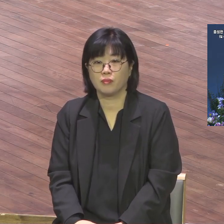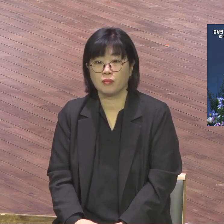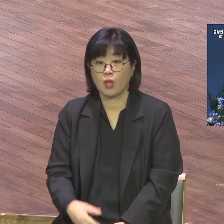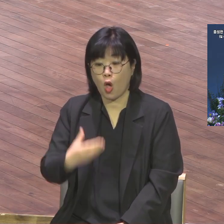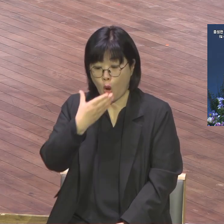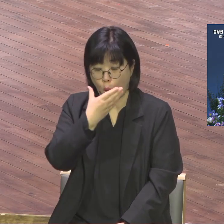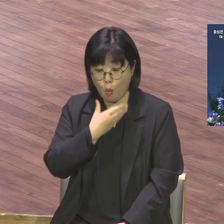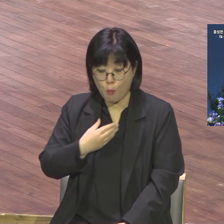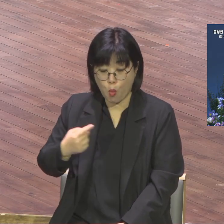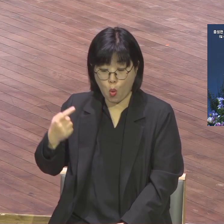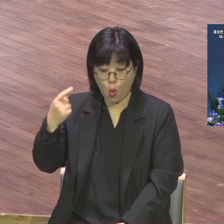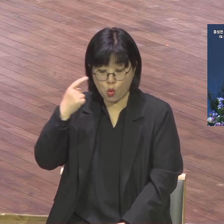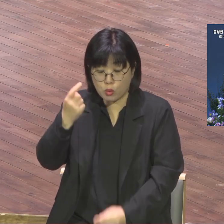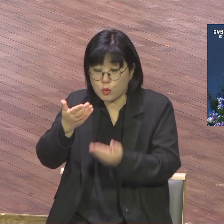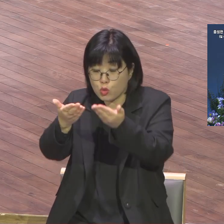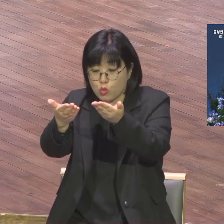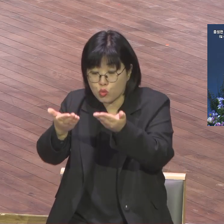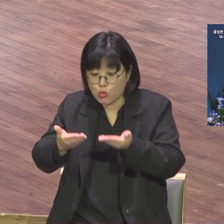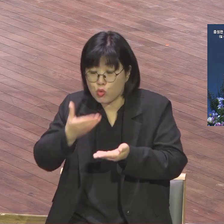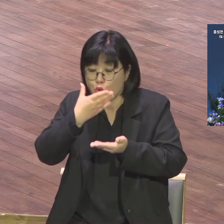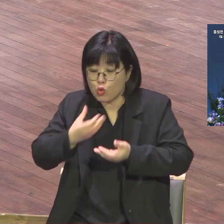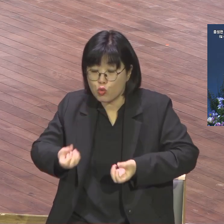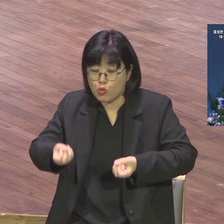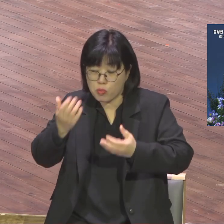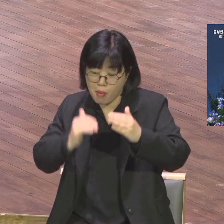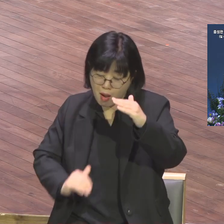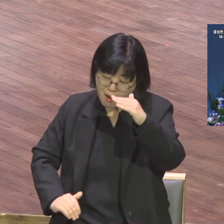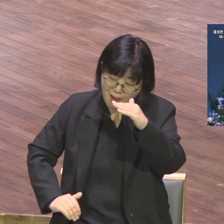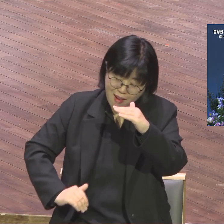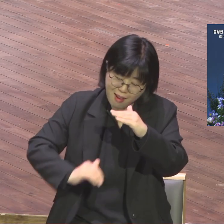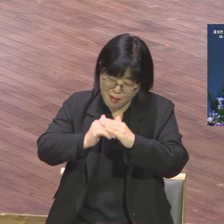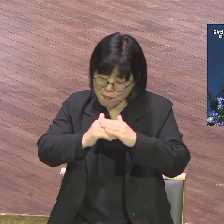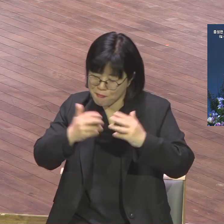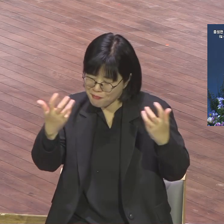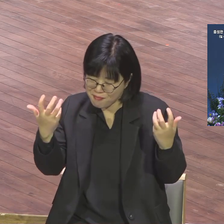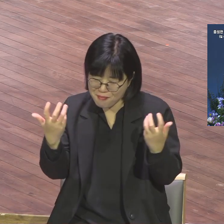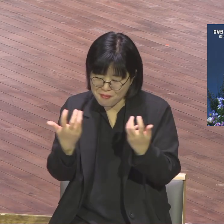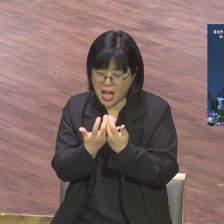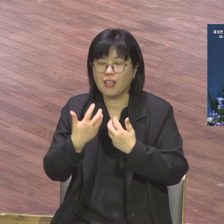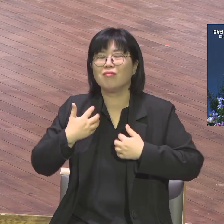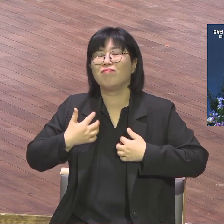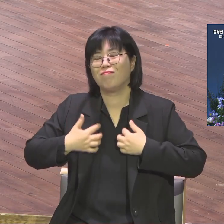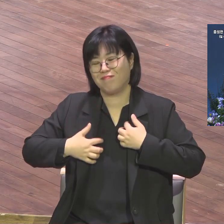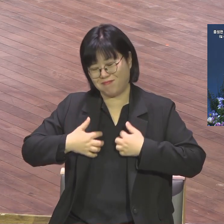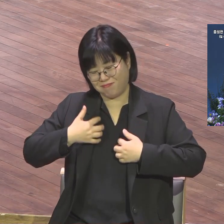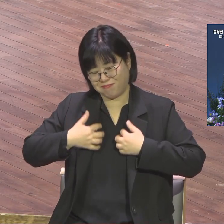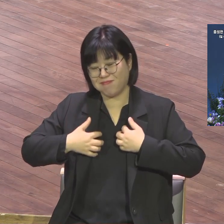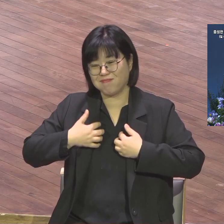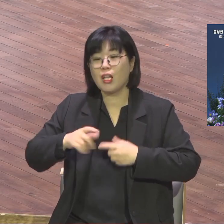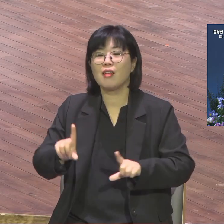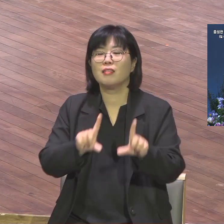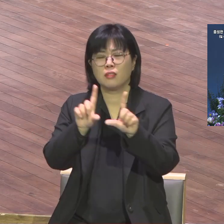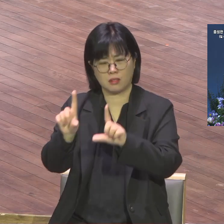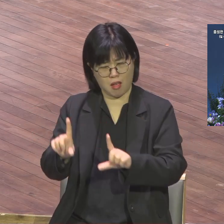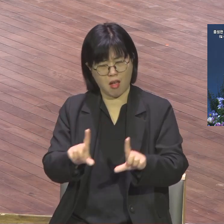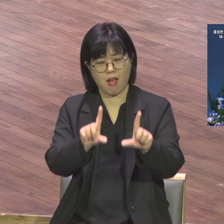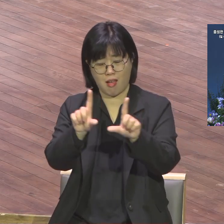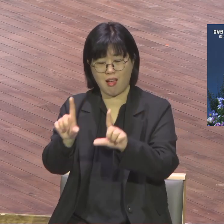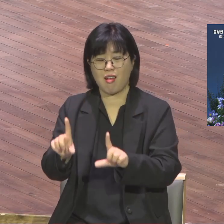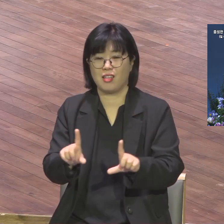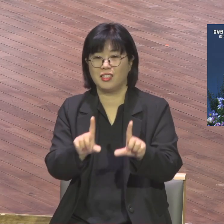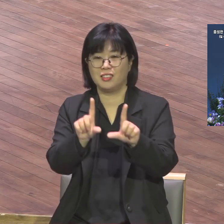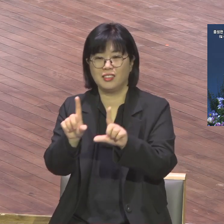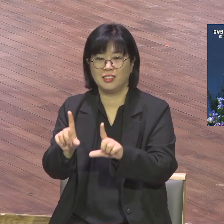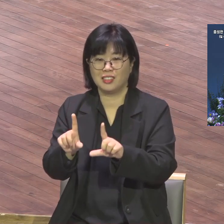주는 축복을 충만히 누리는 삶을 살아라. 복음이 주는 거예요. 복음이. 복음이 주는 축복. 아,